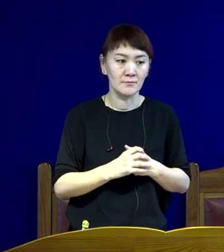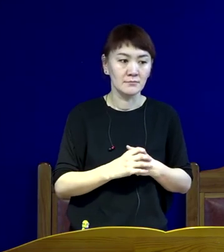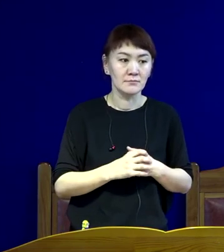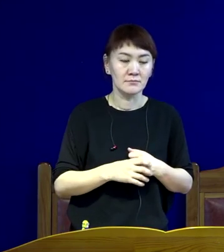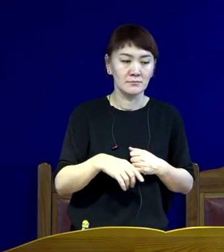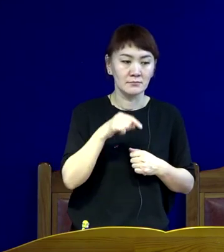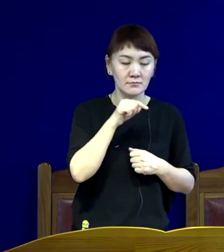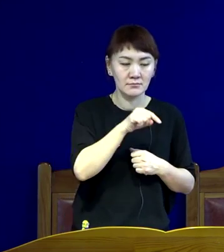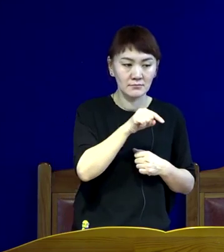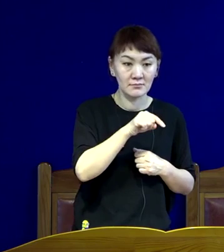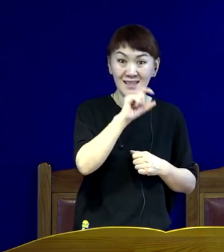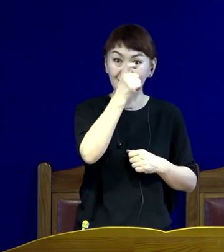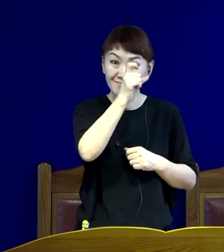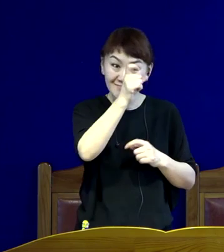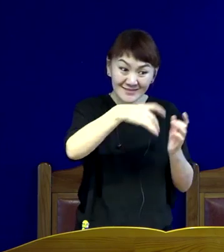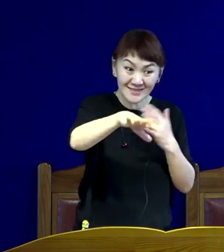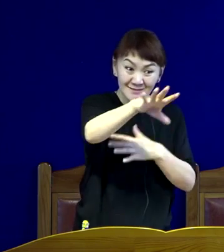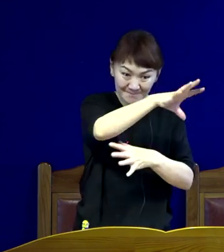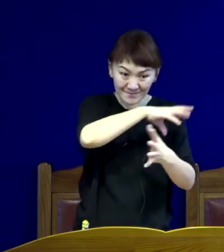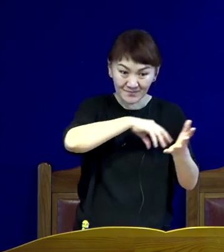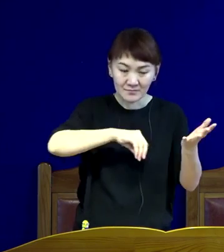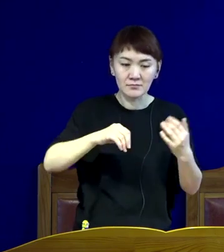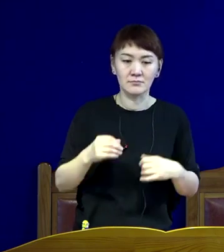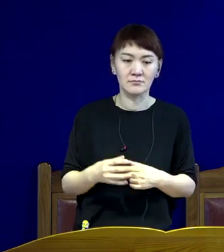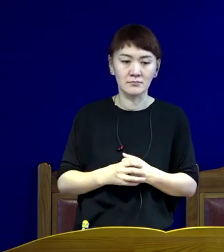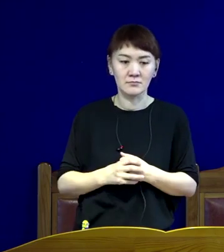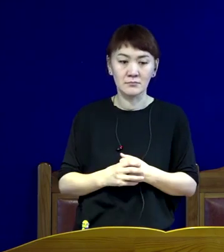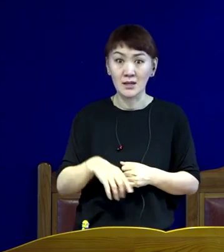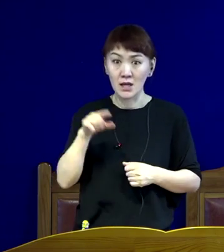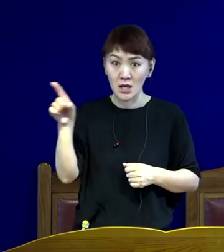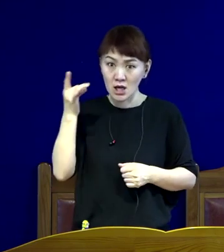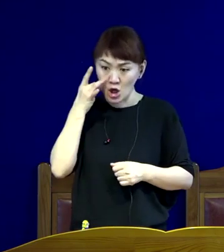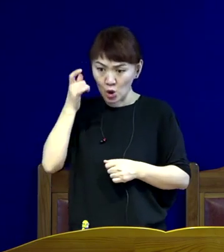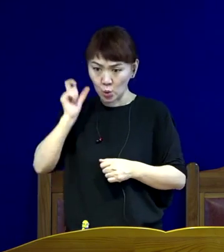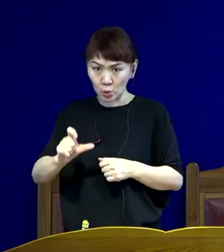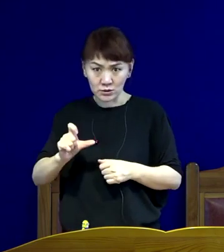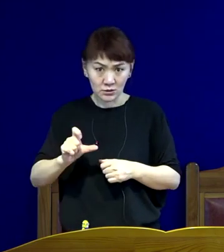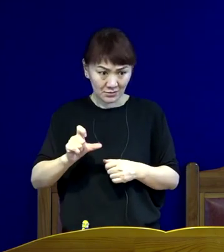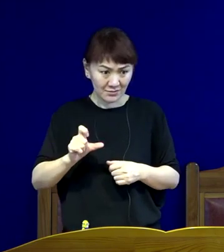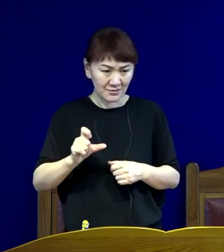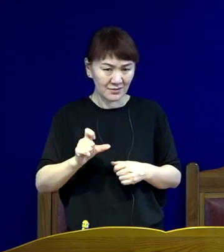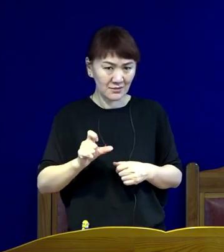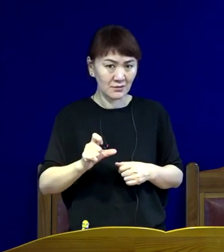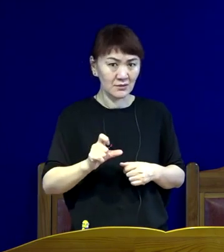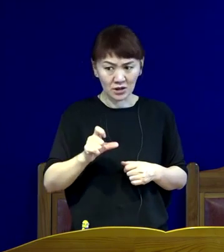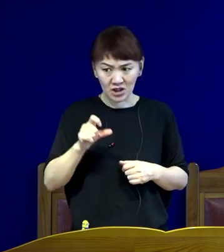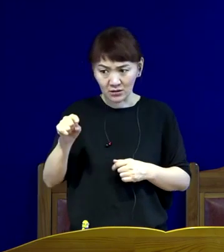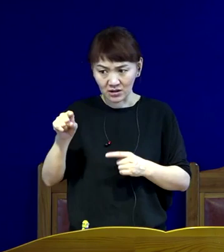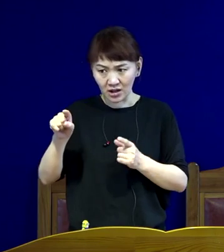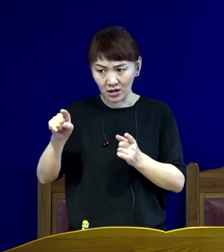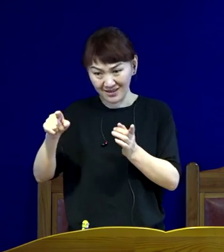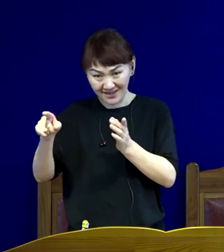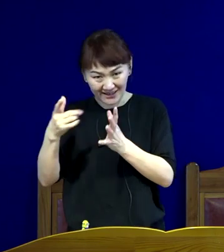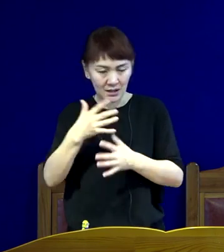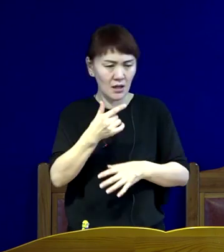өсгдөг. Ир хүний үүрэг хариуцлага гэсэн сэтгэл нь амархан нурж ундаг. Тэгэхээр эхнэрүүд маш мэрэгүн ухаантай байх